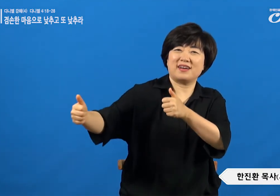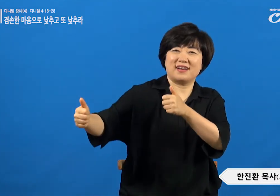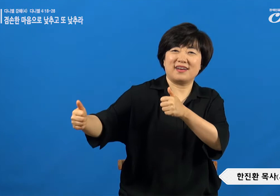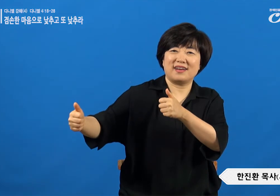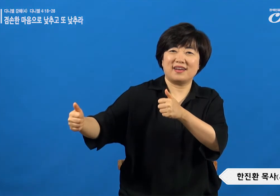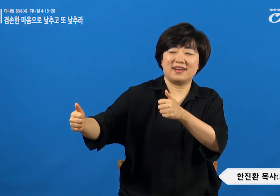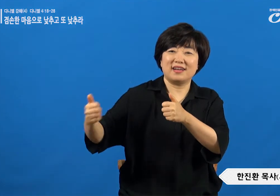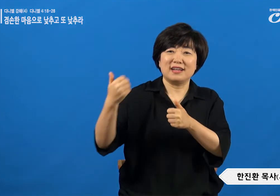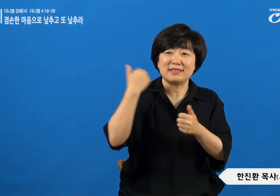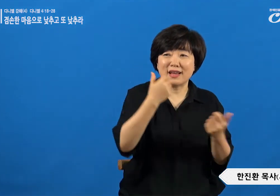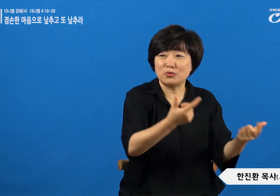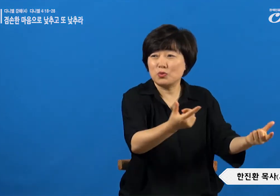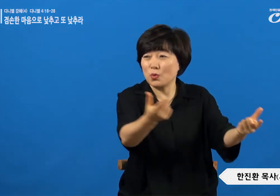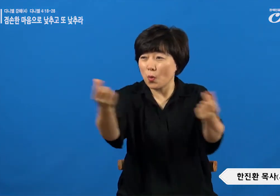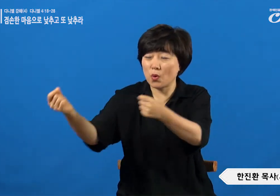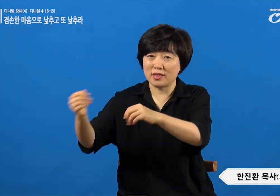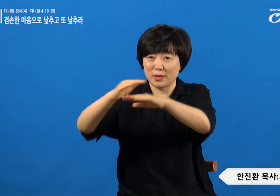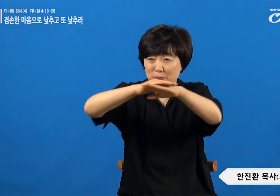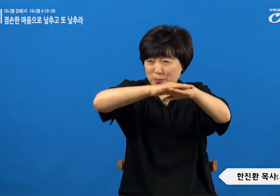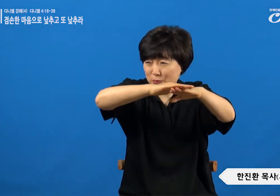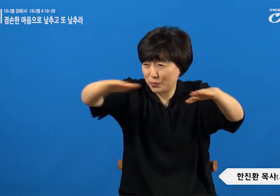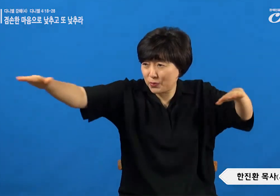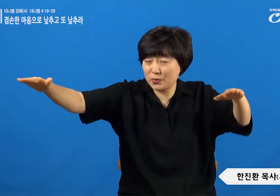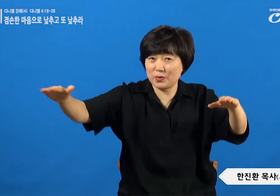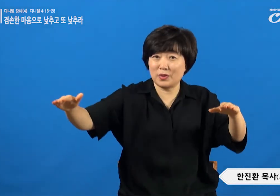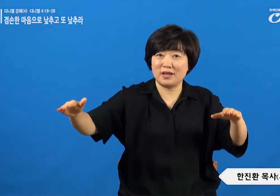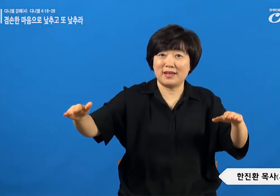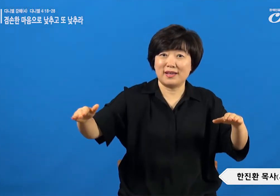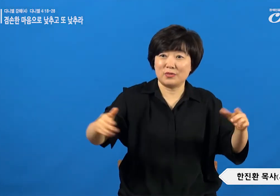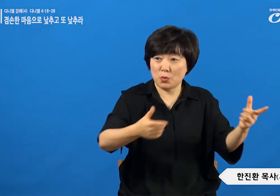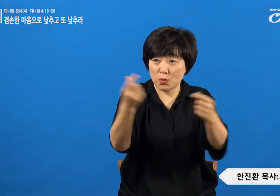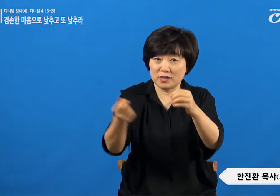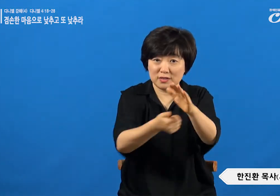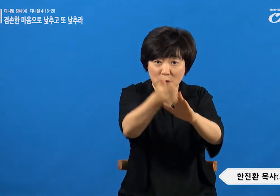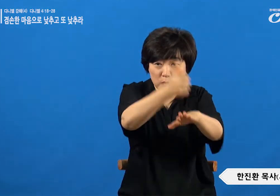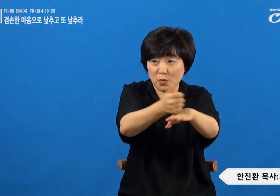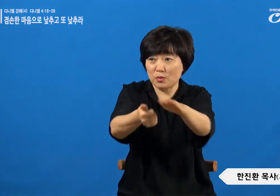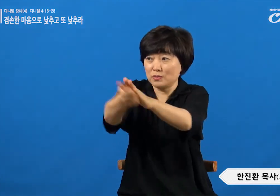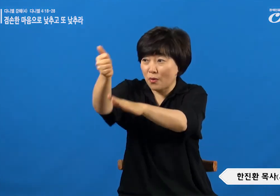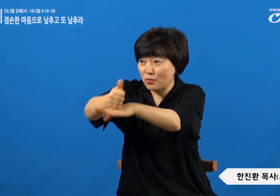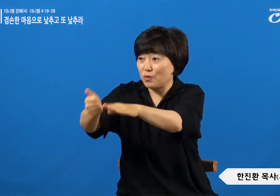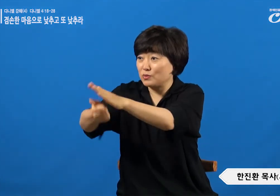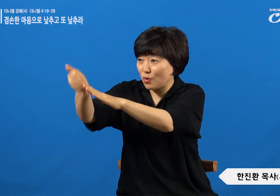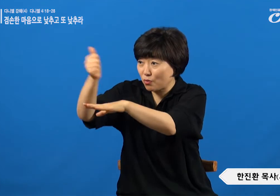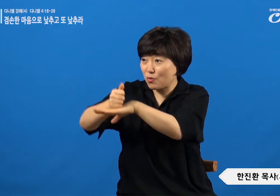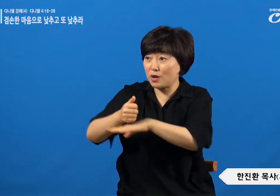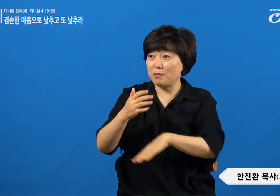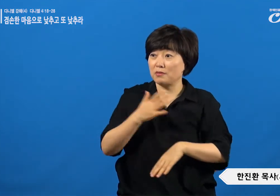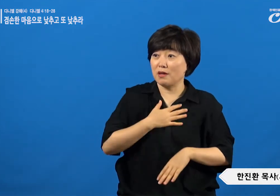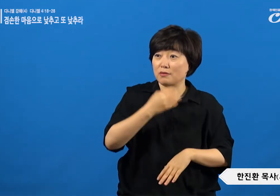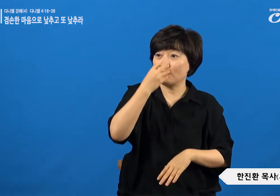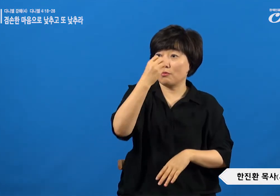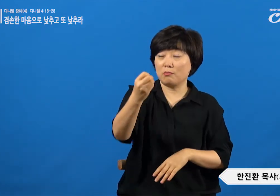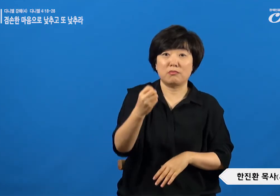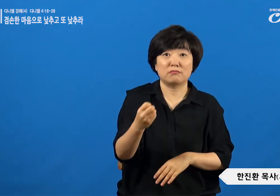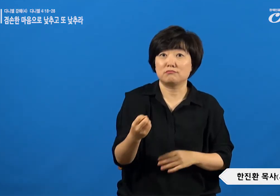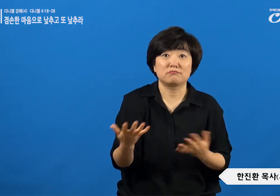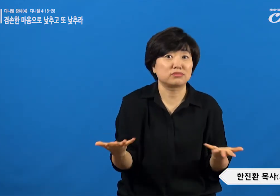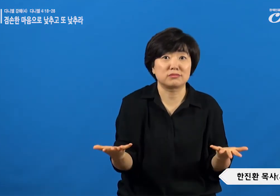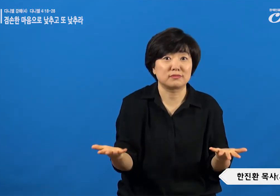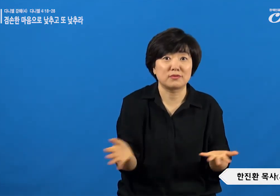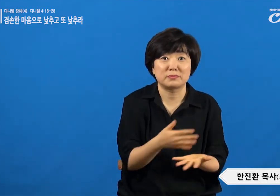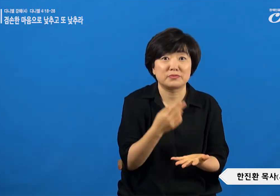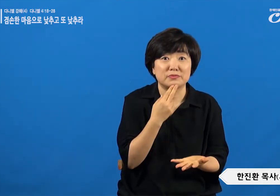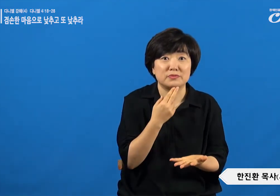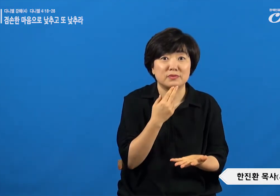모두가 다 성공했다면, 똑같다면 교만해지고 말고도 없습니다. 그런데 다른 사람보다